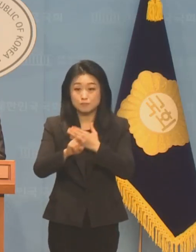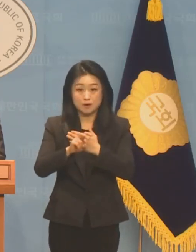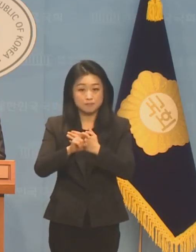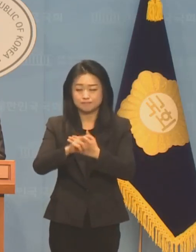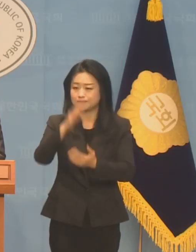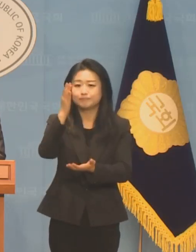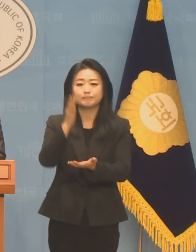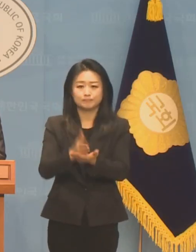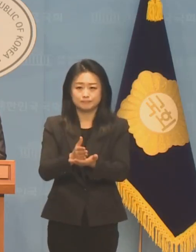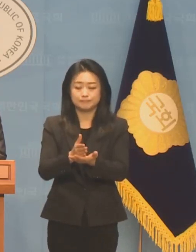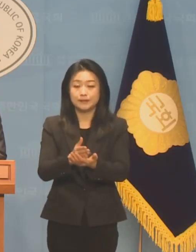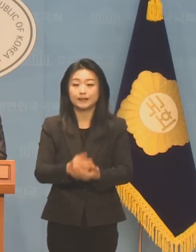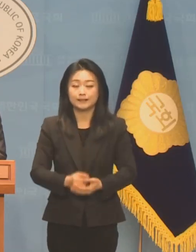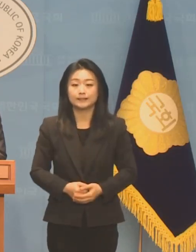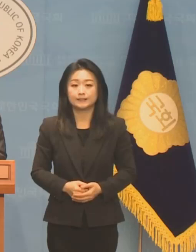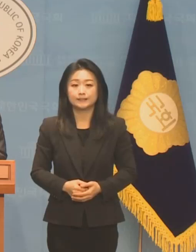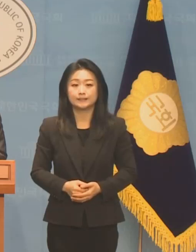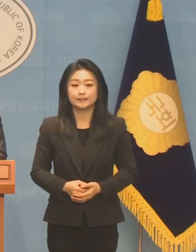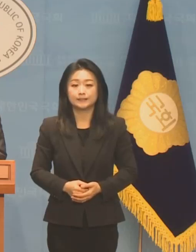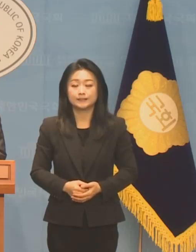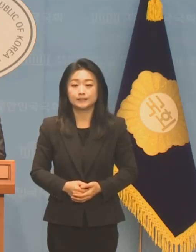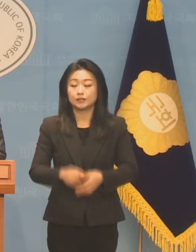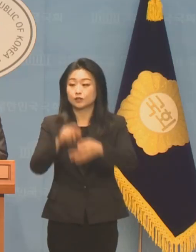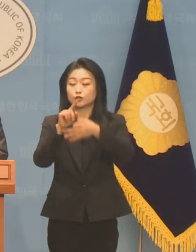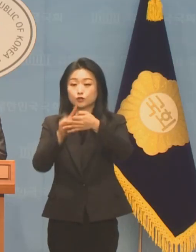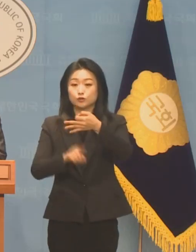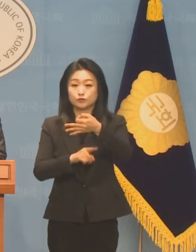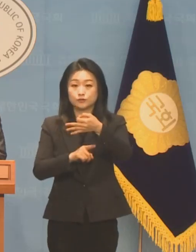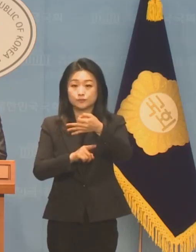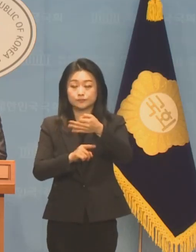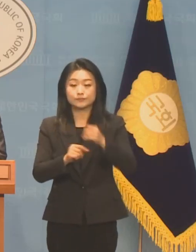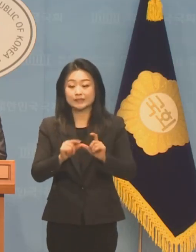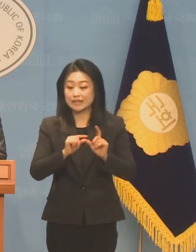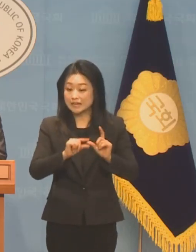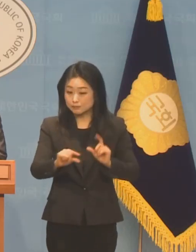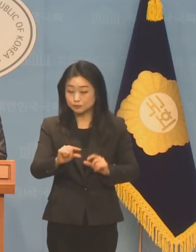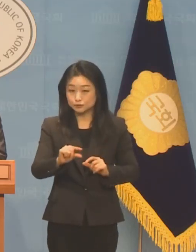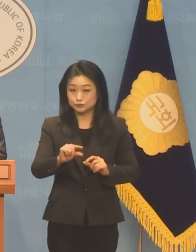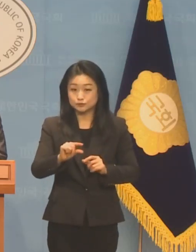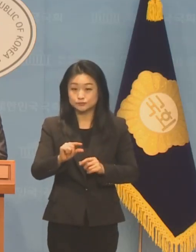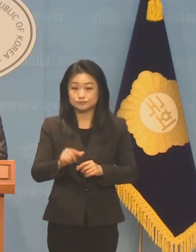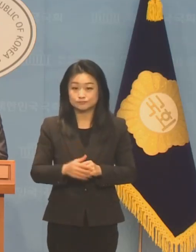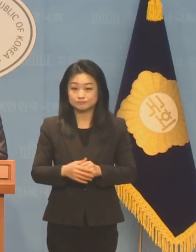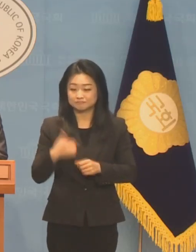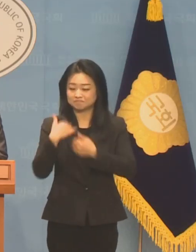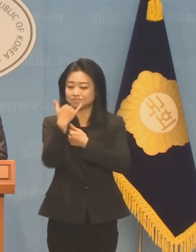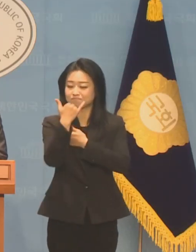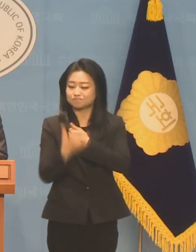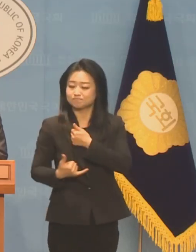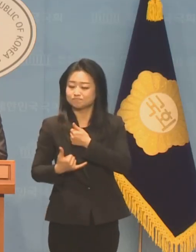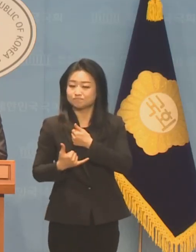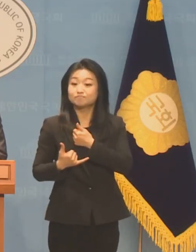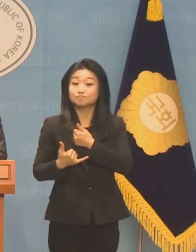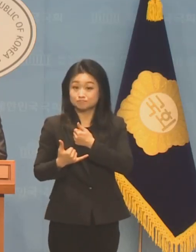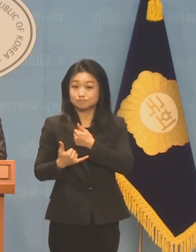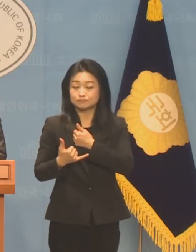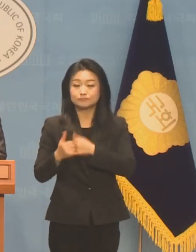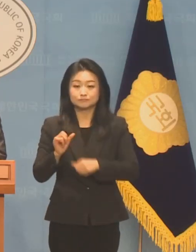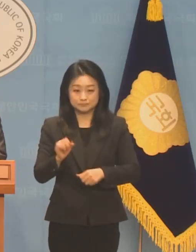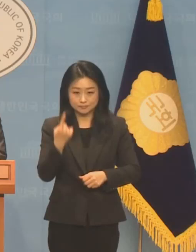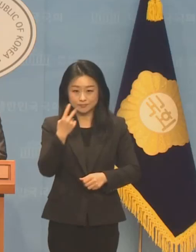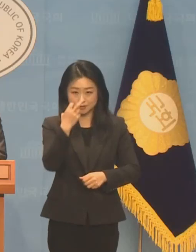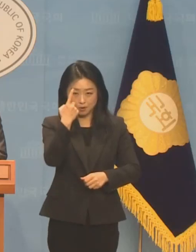당장 중단해야 합니다. 윤석열 씨가 일부 경호처 세력을 등에 업고 광기를 보이면